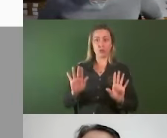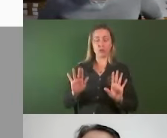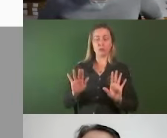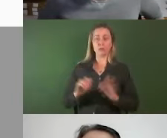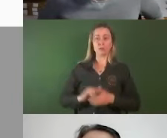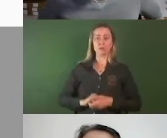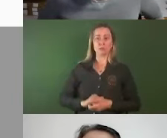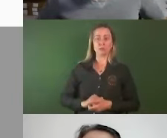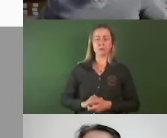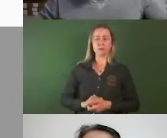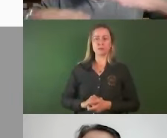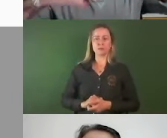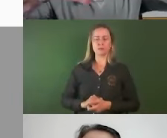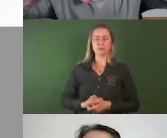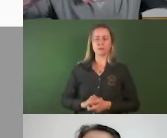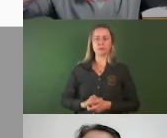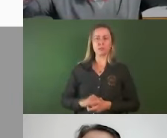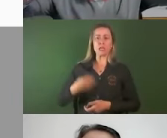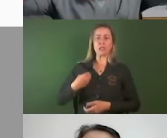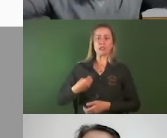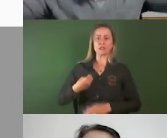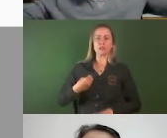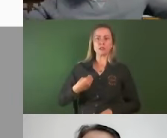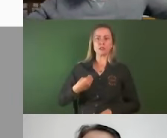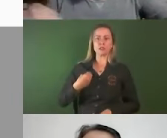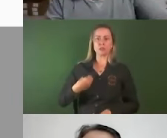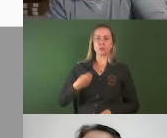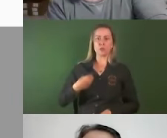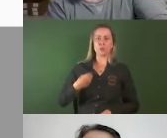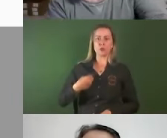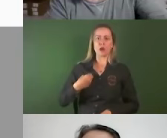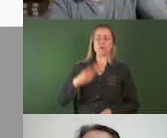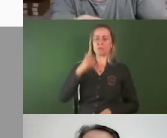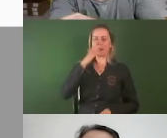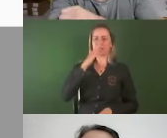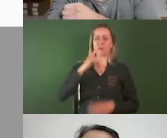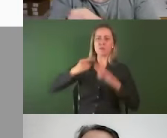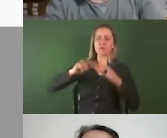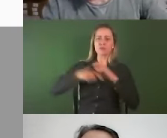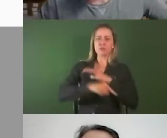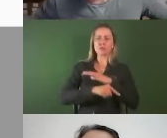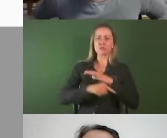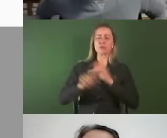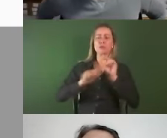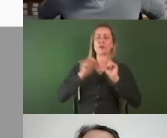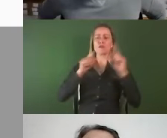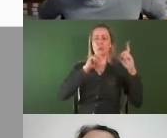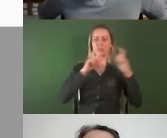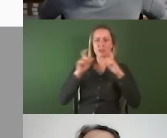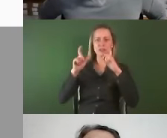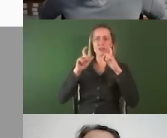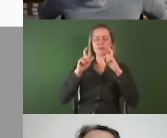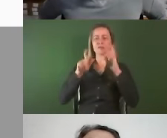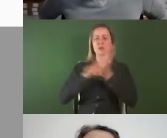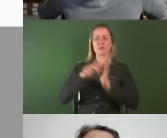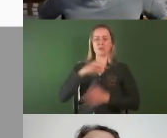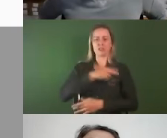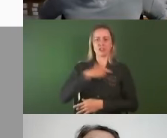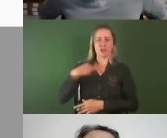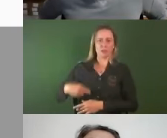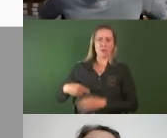guerra. Então, existe um verdadeiro buraco dentro da produção fotográfica japonesa durante o período